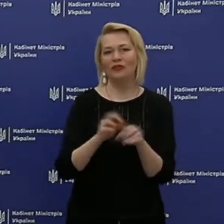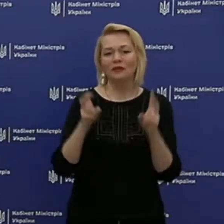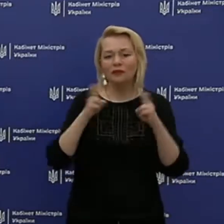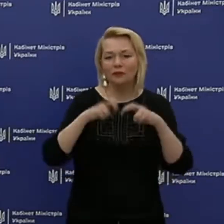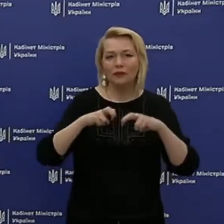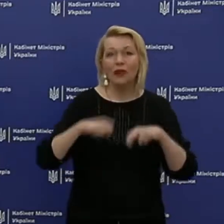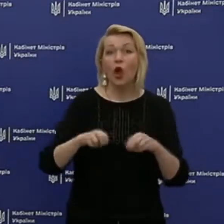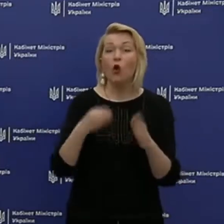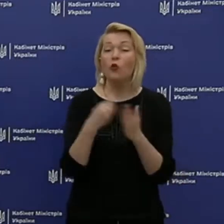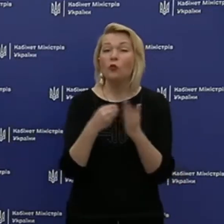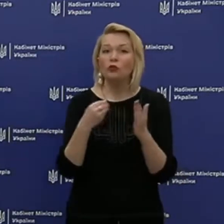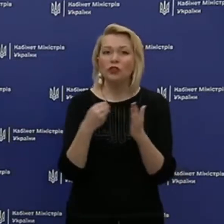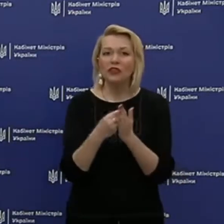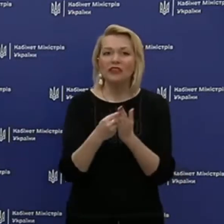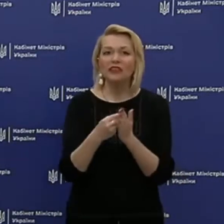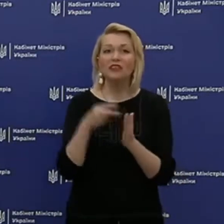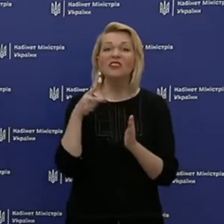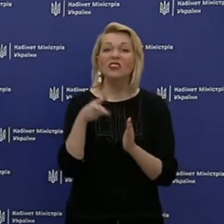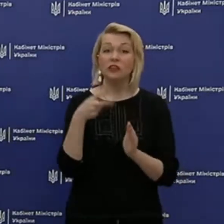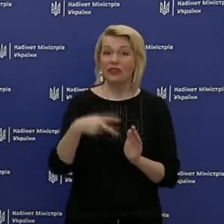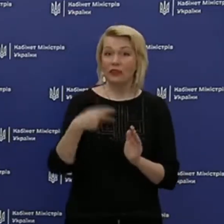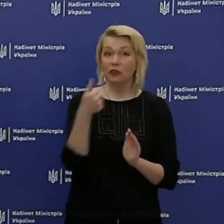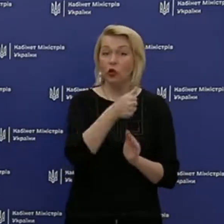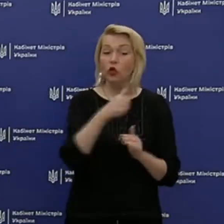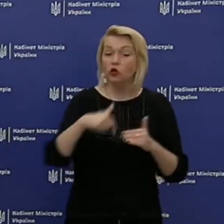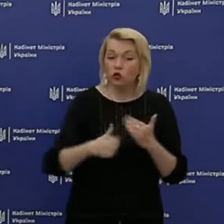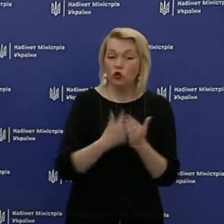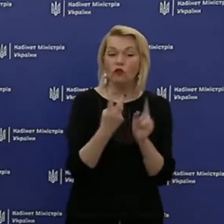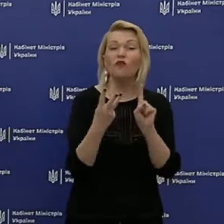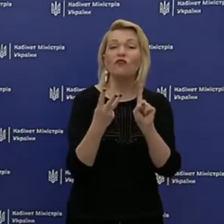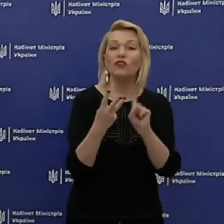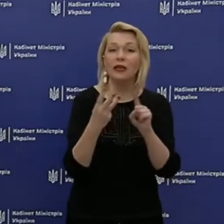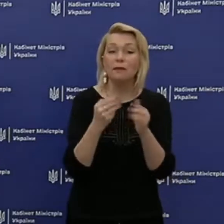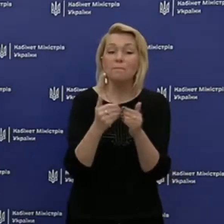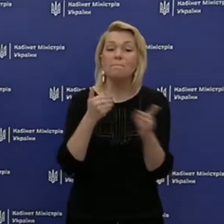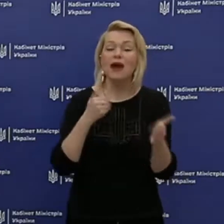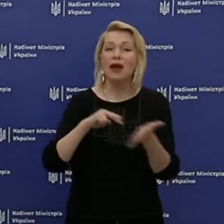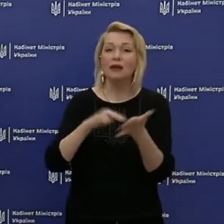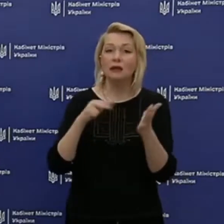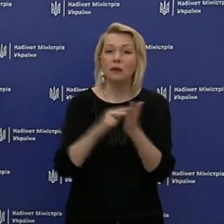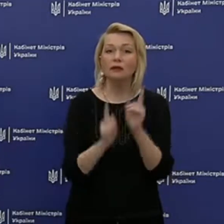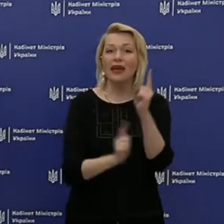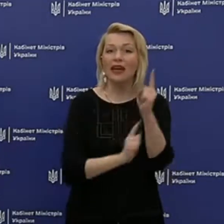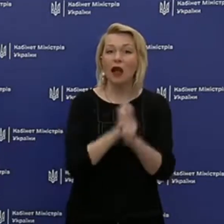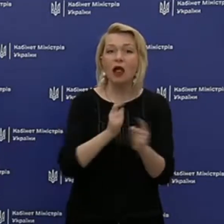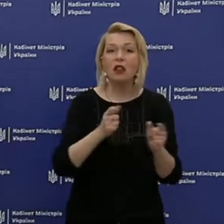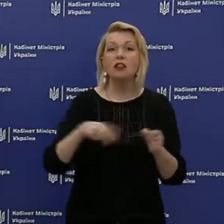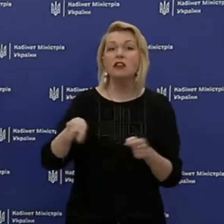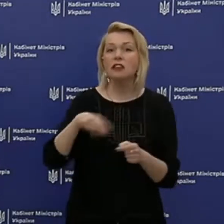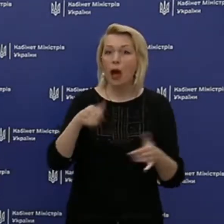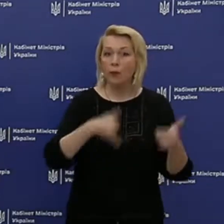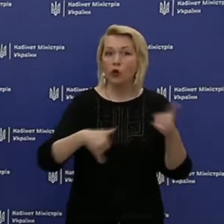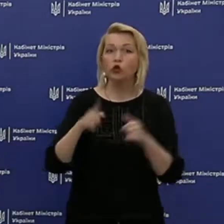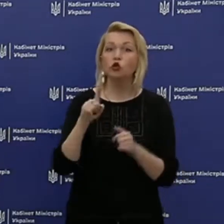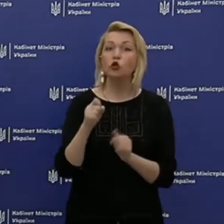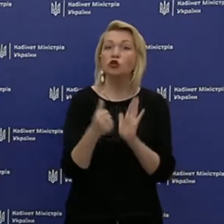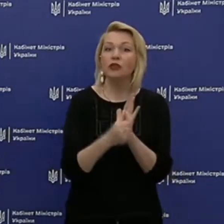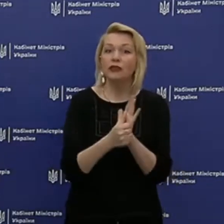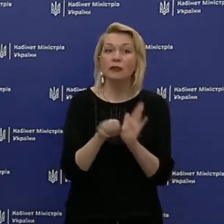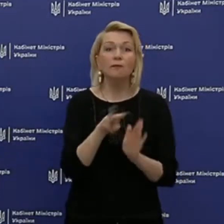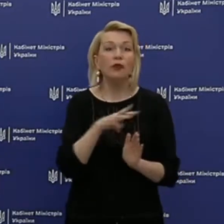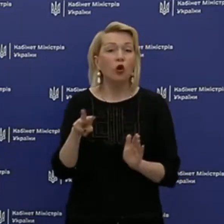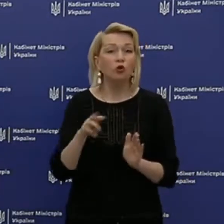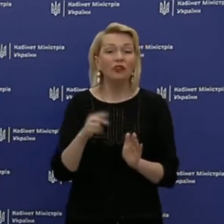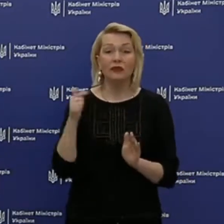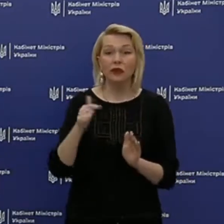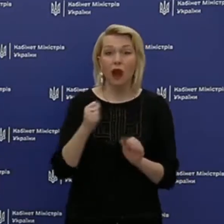бюджеті 2020 року знову, і це вже втретє, передбачено на реконструкцію лабораторії 106 мільйонів гривень, але роботи